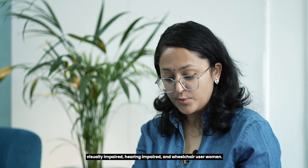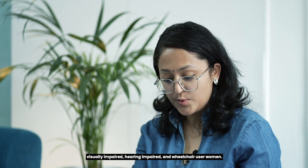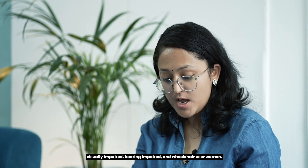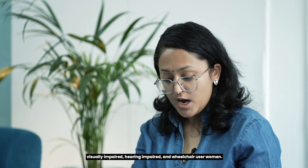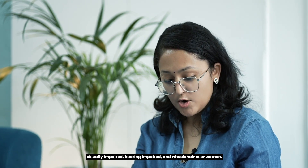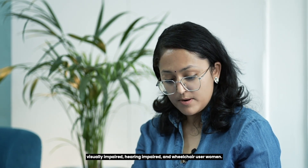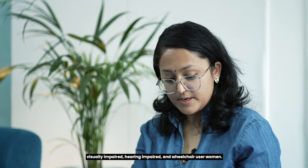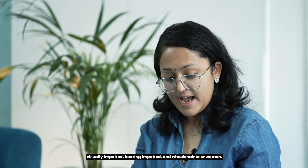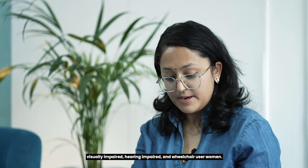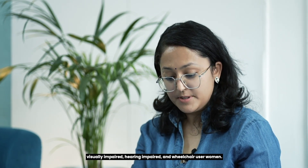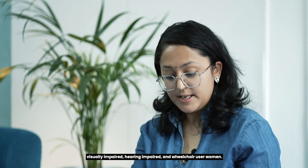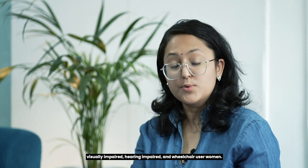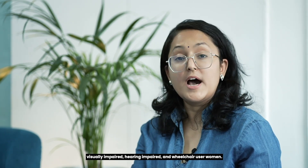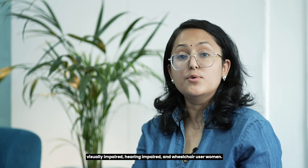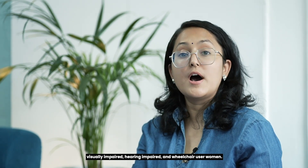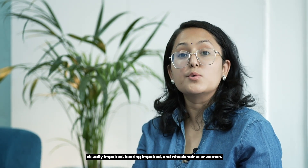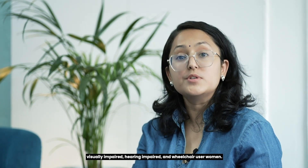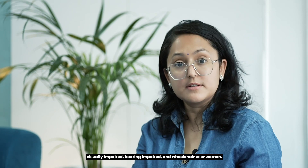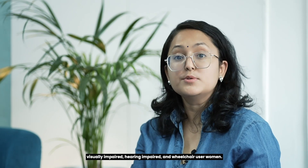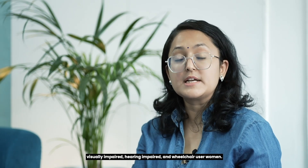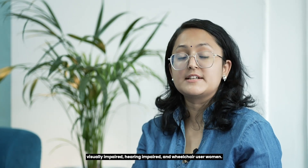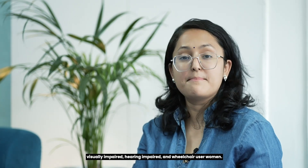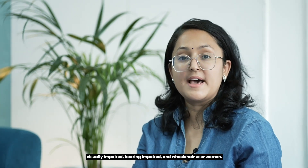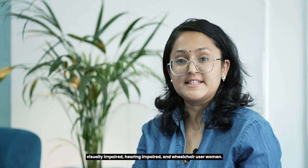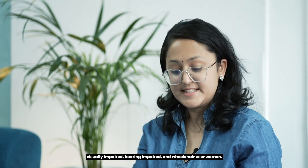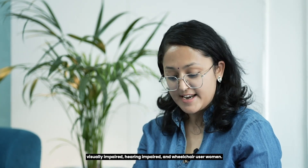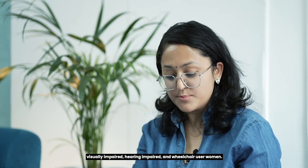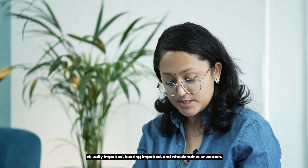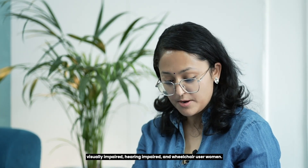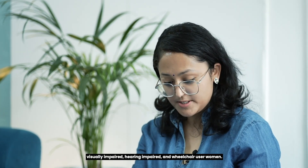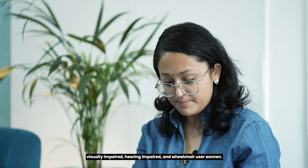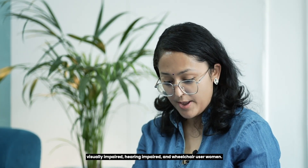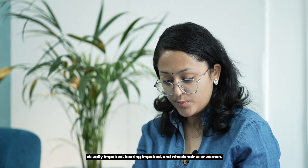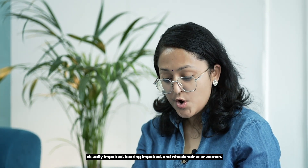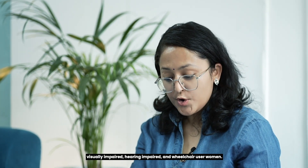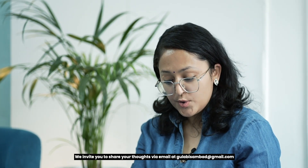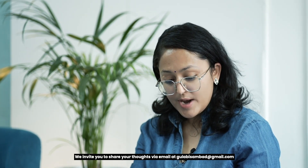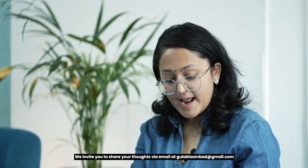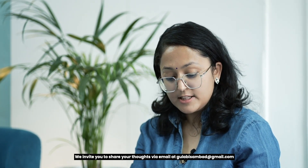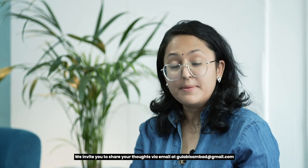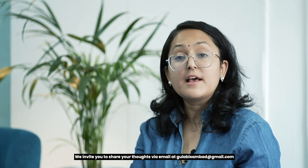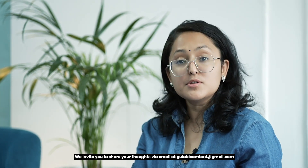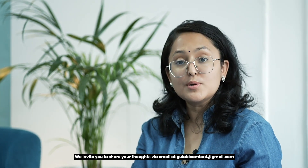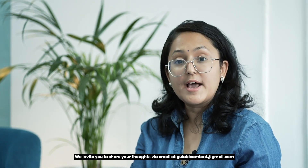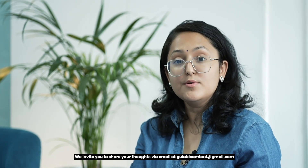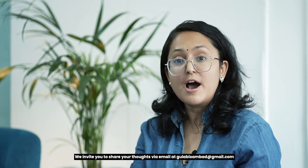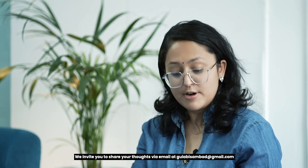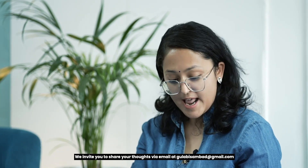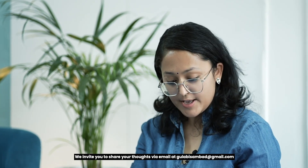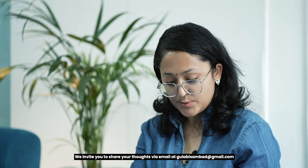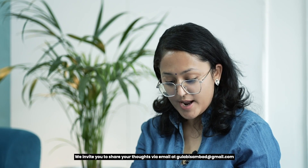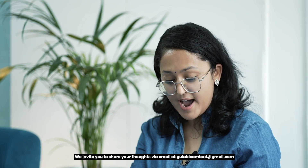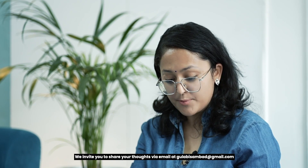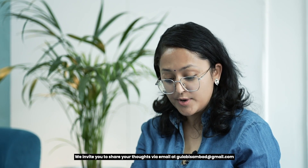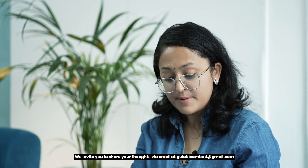र उहाँहरूको अनुभवबाट हामीले पनि धेरै कुराहरू उहाँहरूको उतार चढावबारे चाहिँ जान्ने बुझ्ने अवसर पायौँ। यो कुराकानी तपाईँलाई कस्तो लाग्यो,